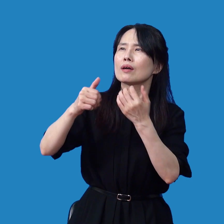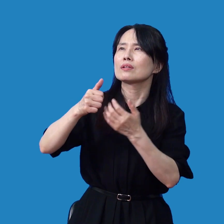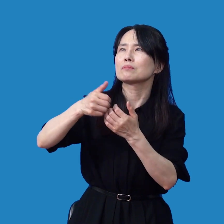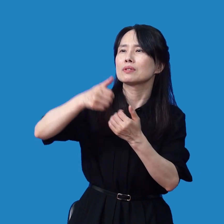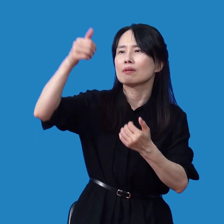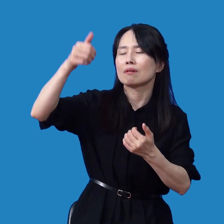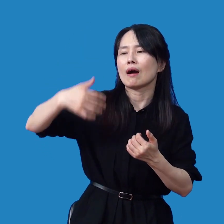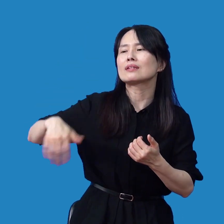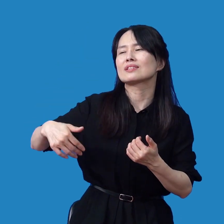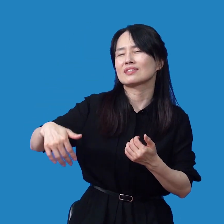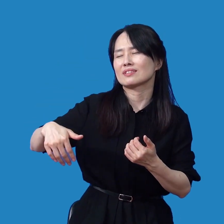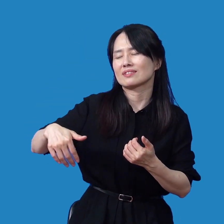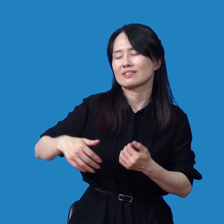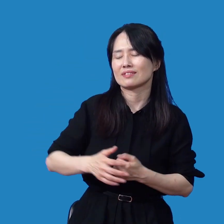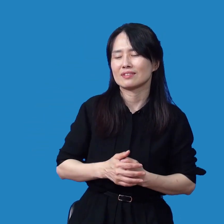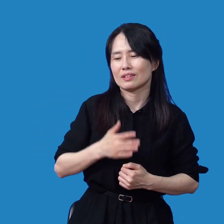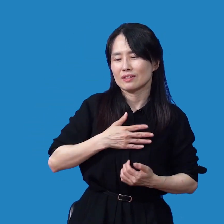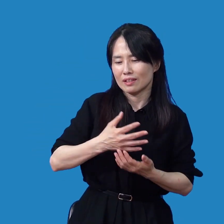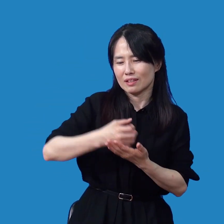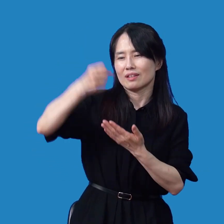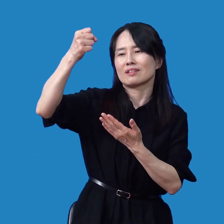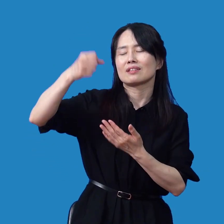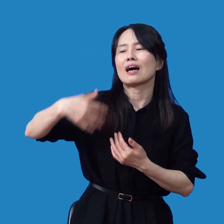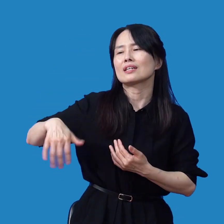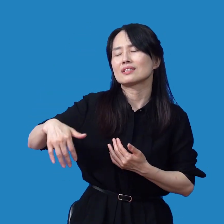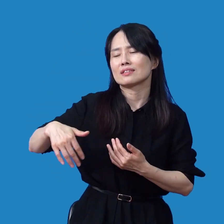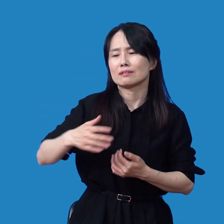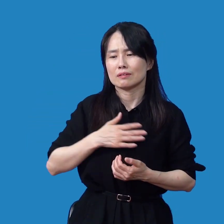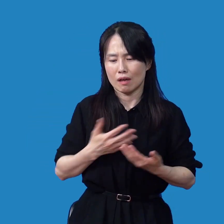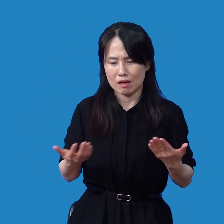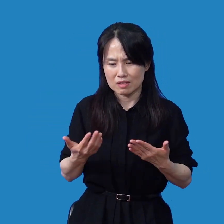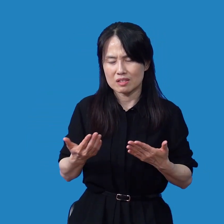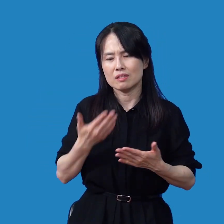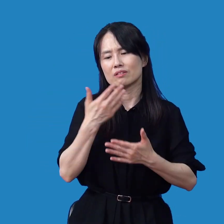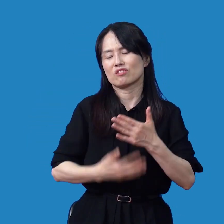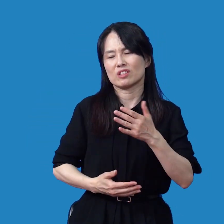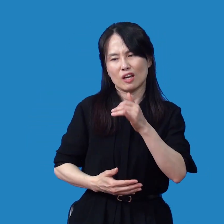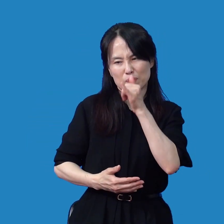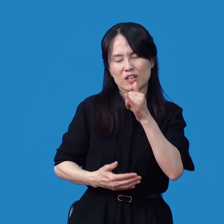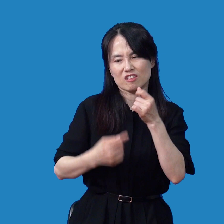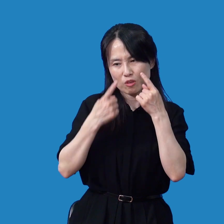데려가지 않으시려나 보다. 아직 할 일이 남아있는 게 틀림없어.